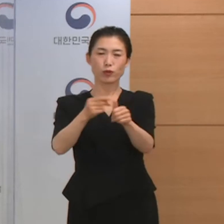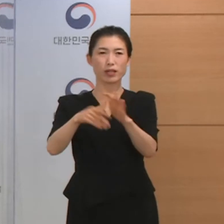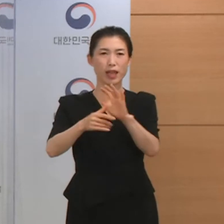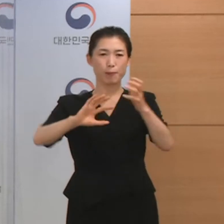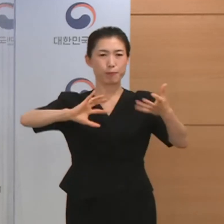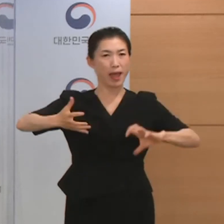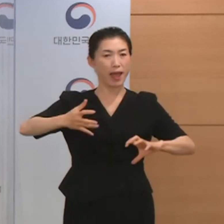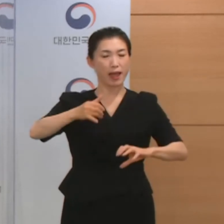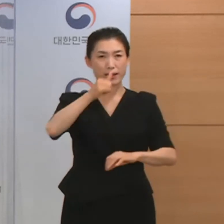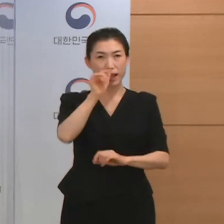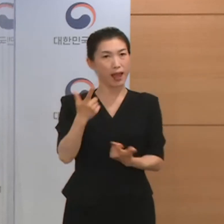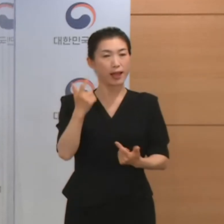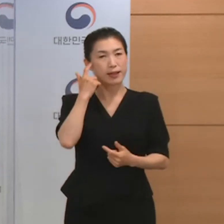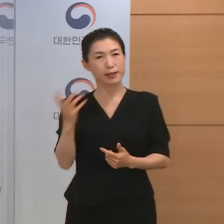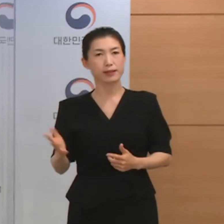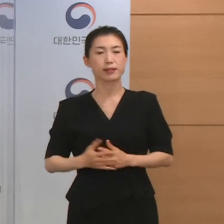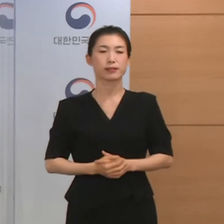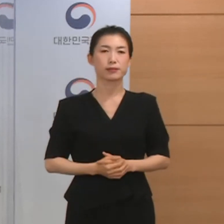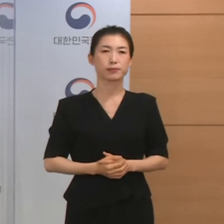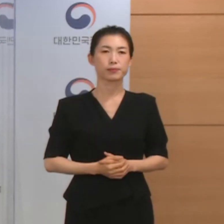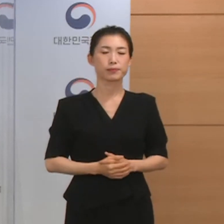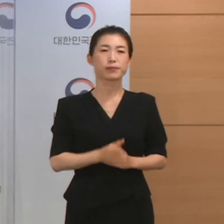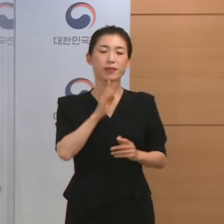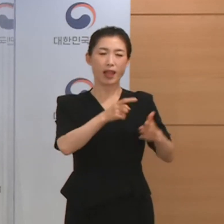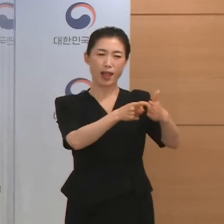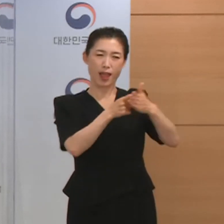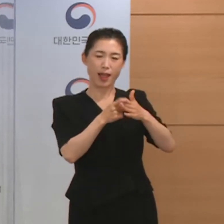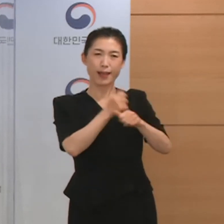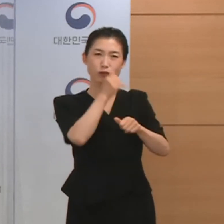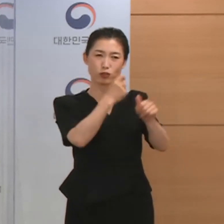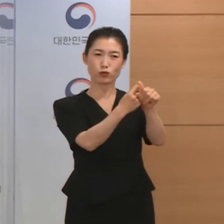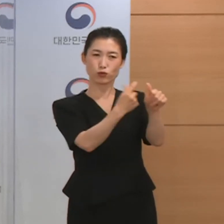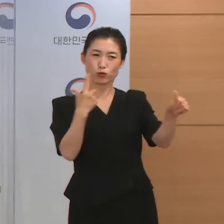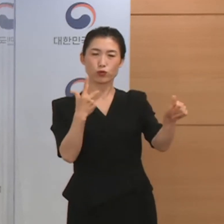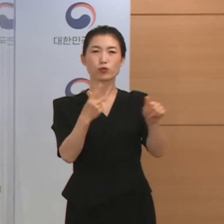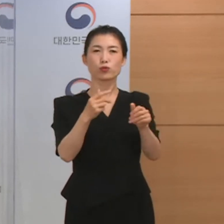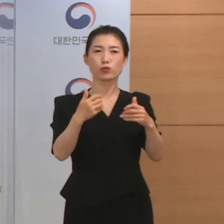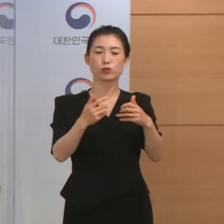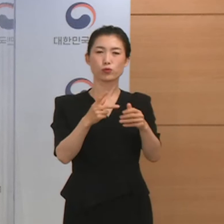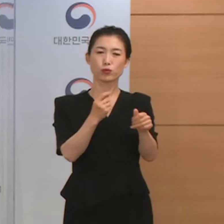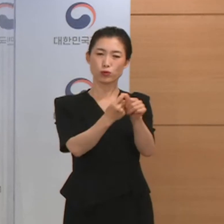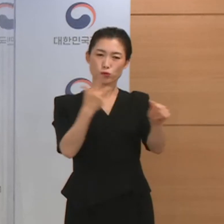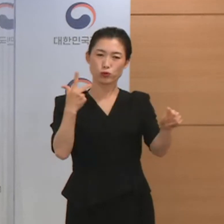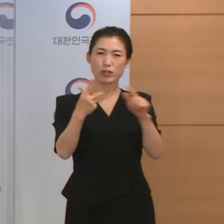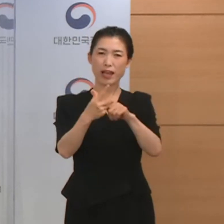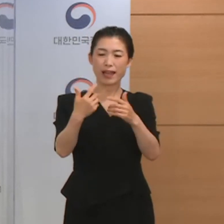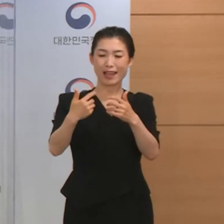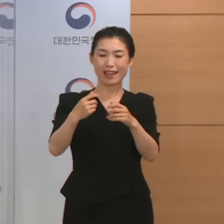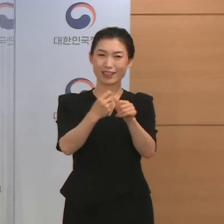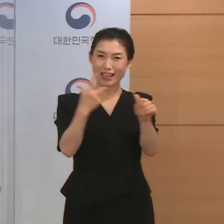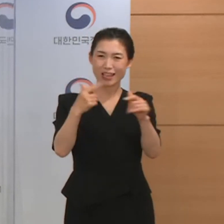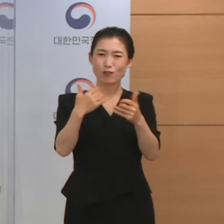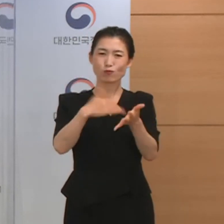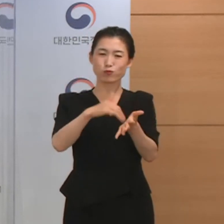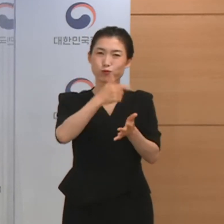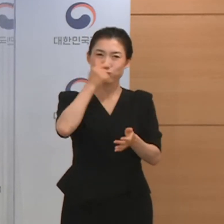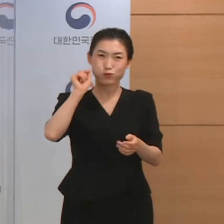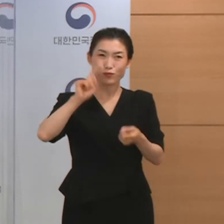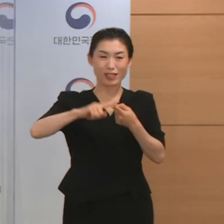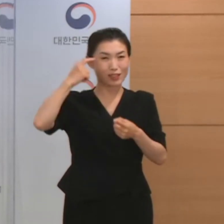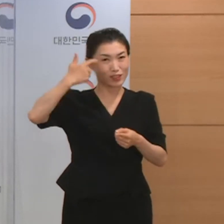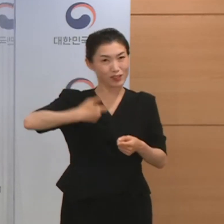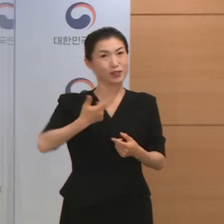궁금합니다. 네, 최소 잔여용 주사기의 부족에 대해서 걱정을 하시는 것 같습니다.